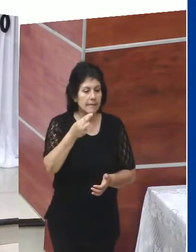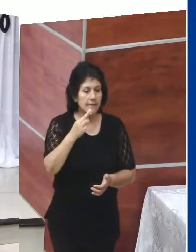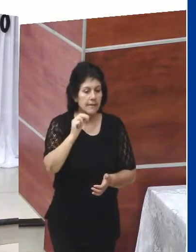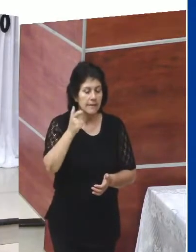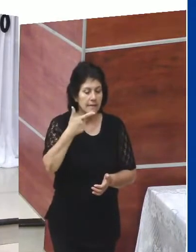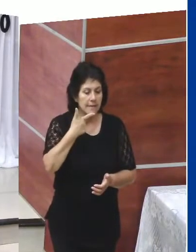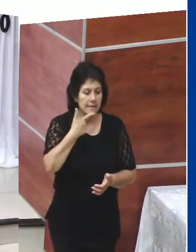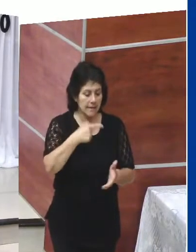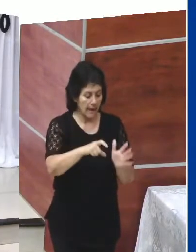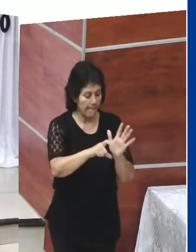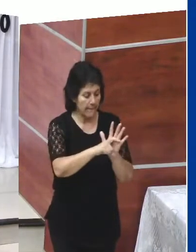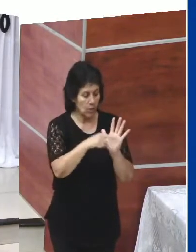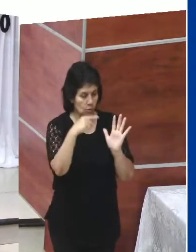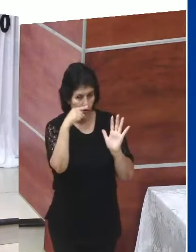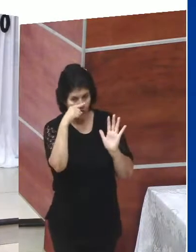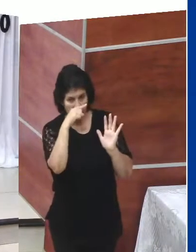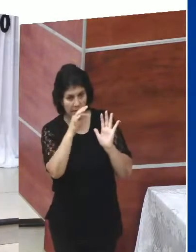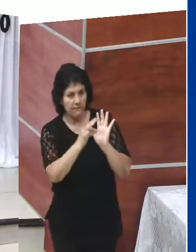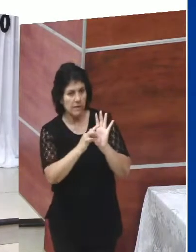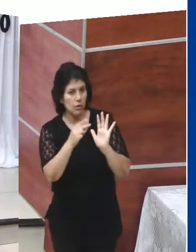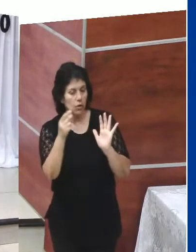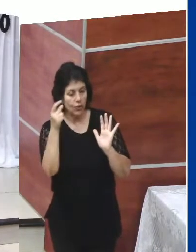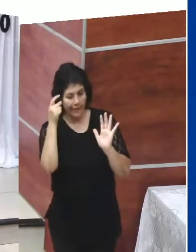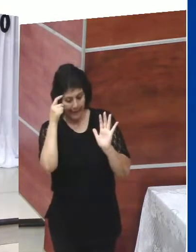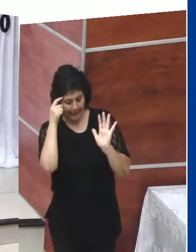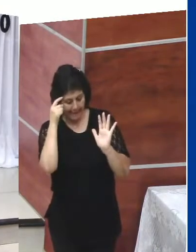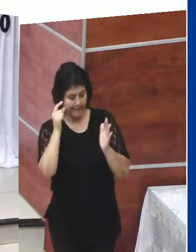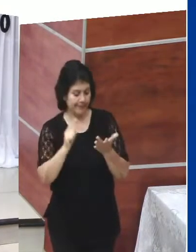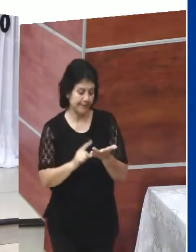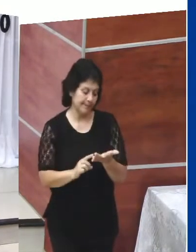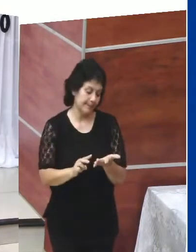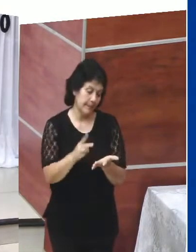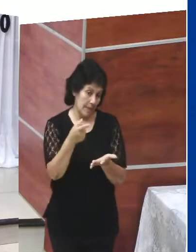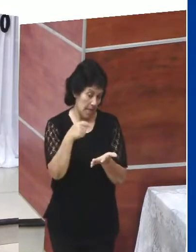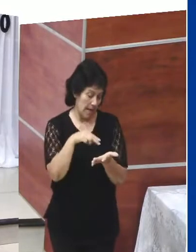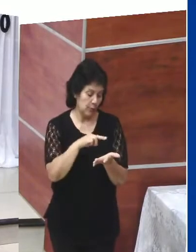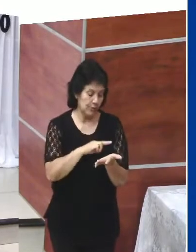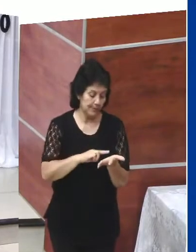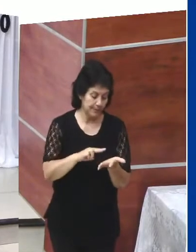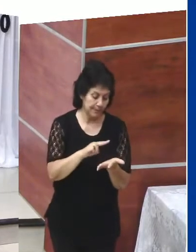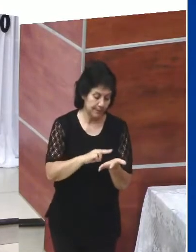verso 10. Esdras 7, 10.